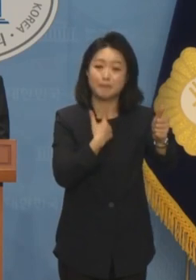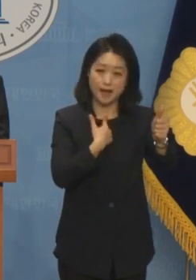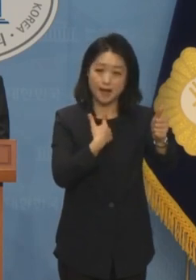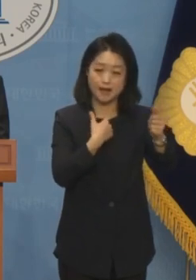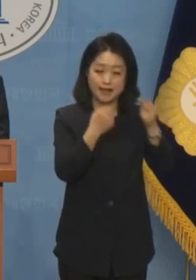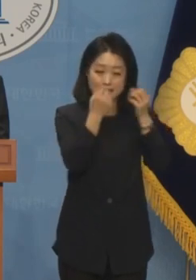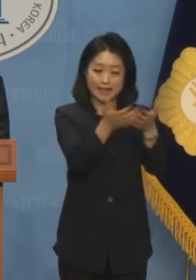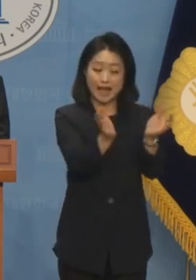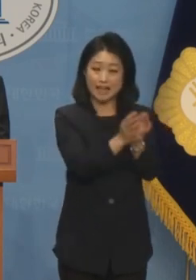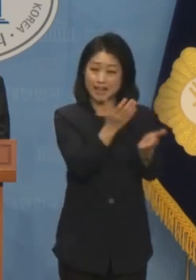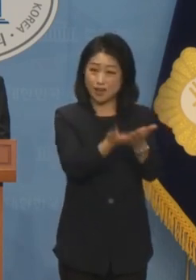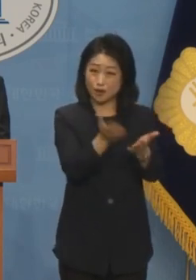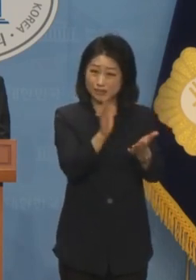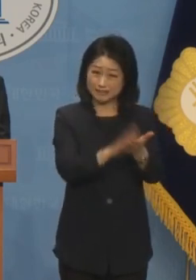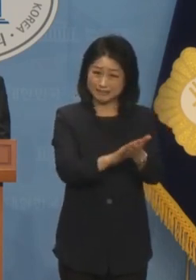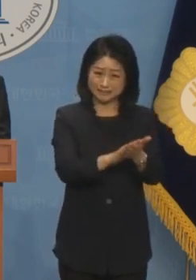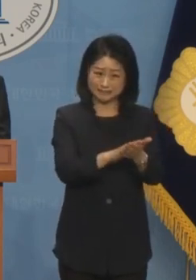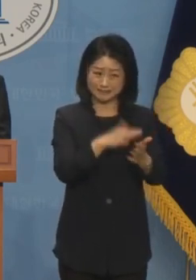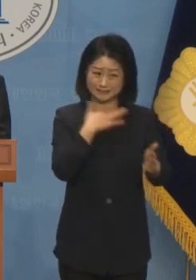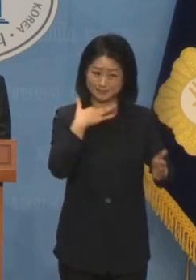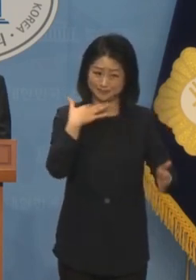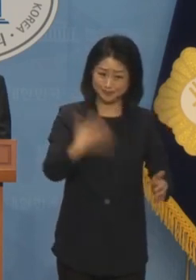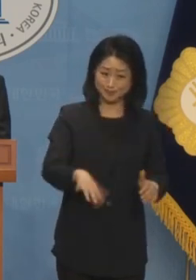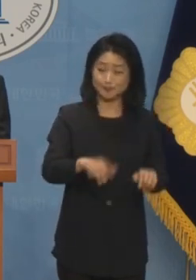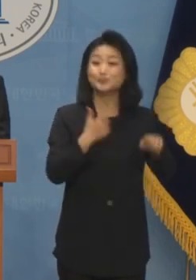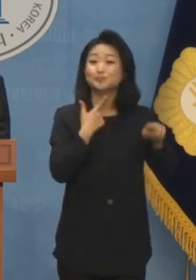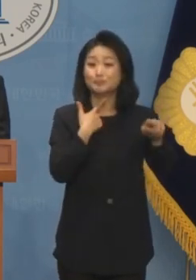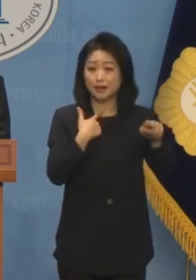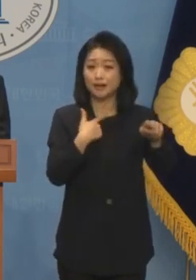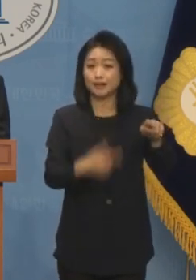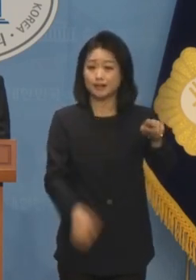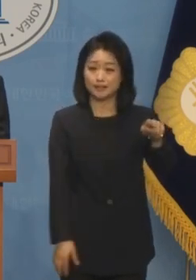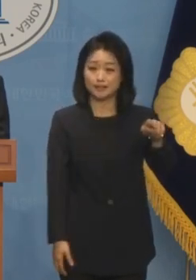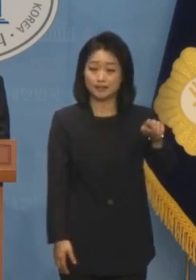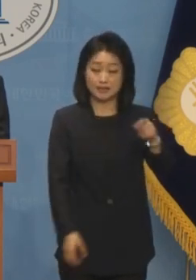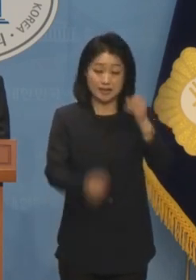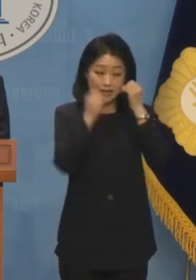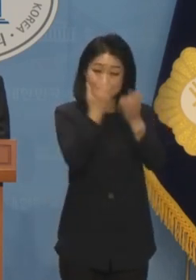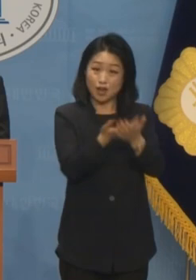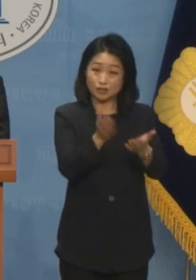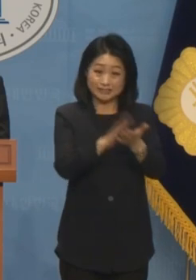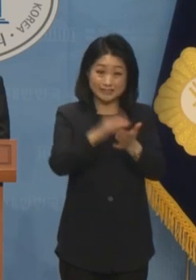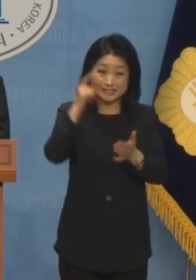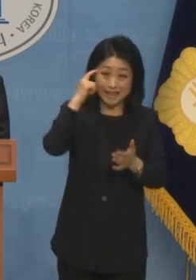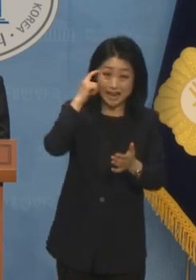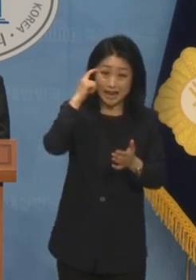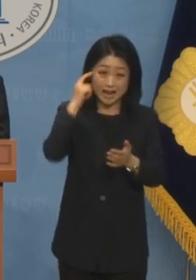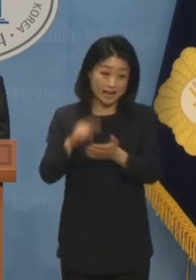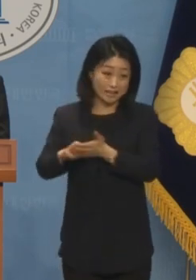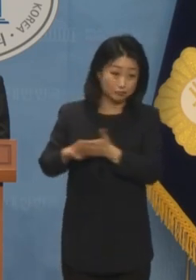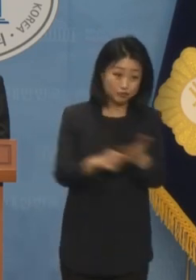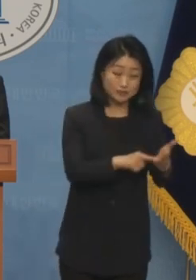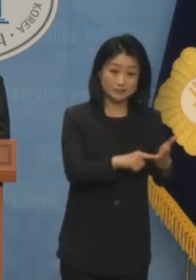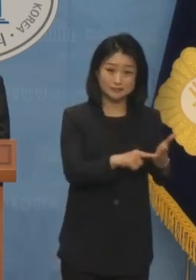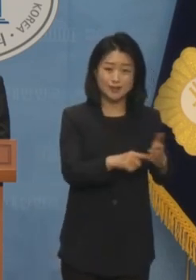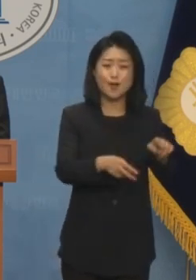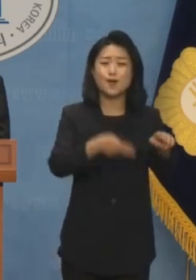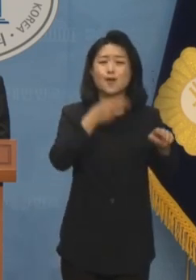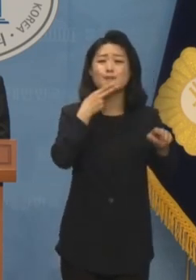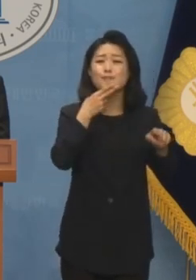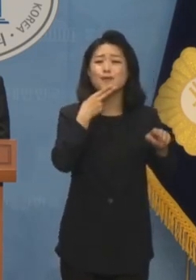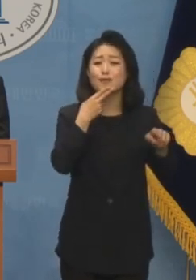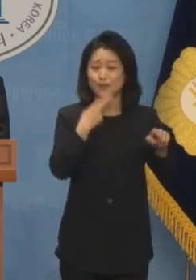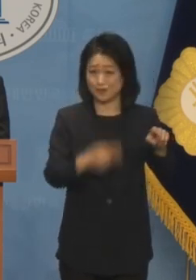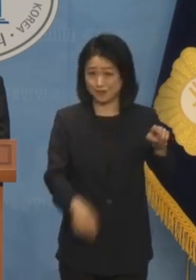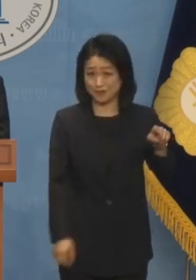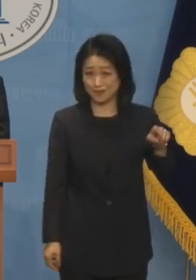당의 혁신과는 거리가 먼 인사입니다. 혁신의 의지도 추동력도 없는